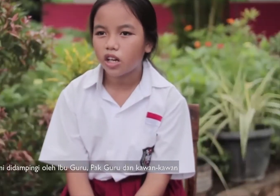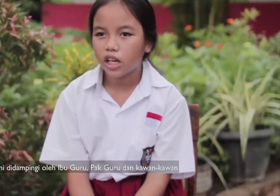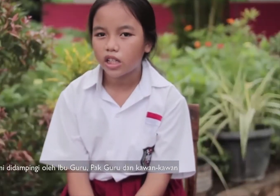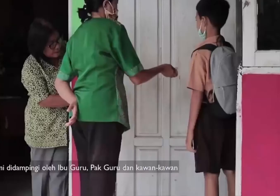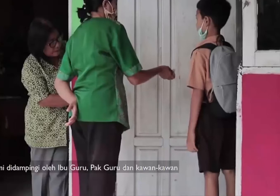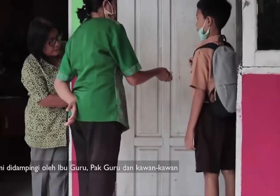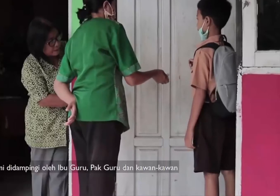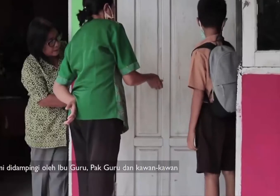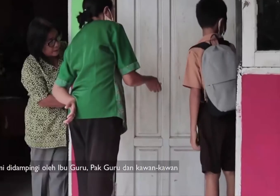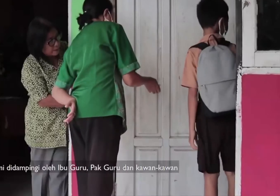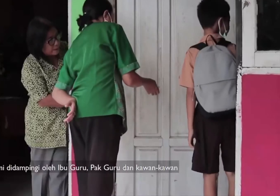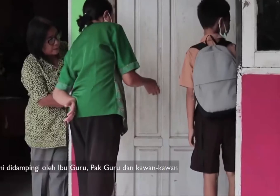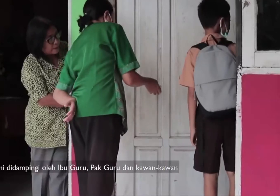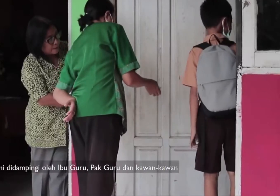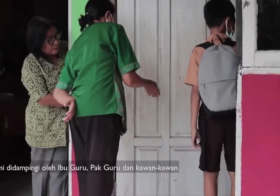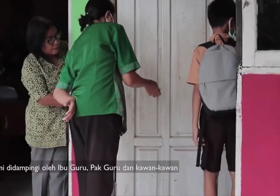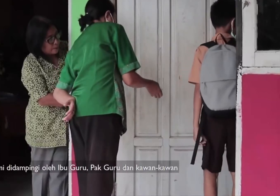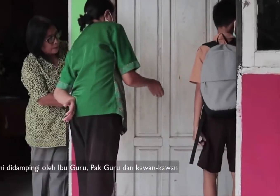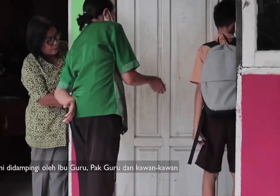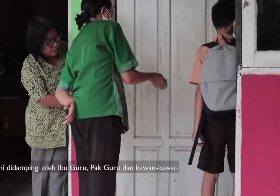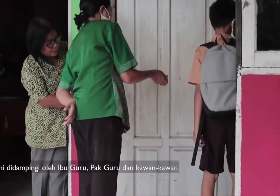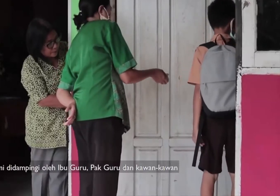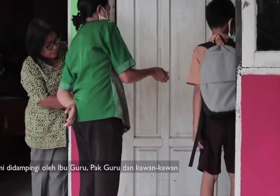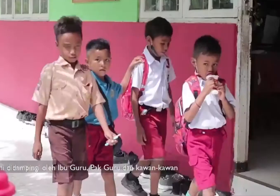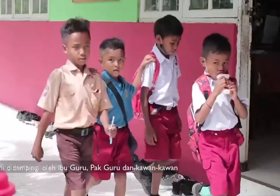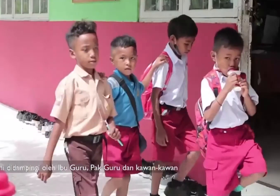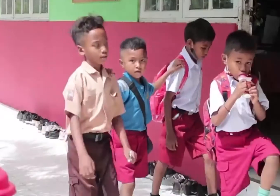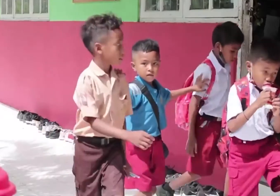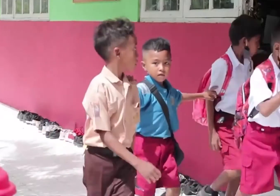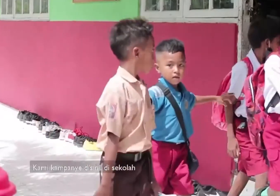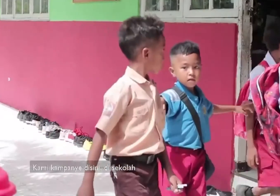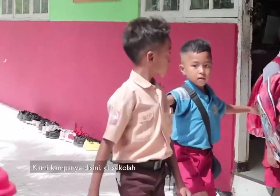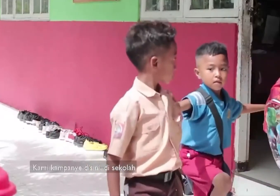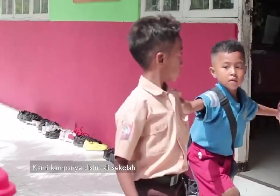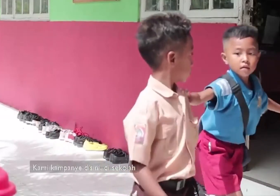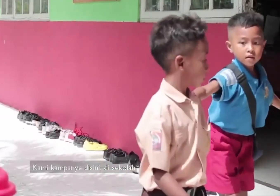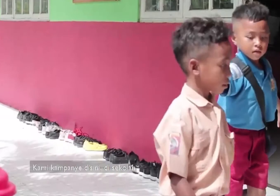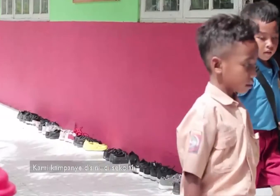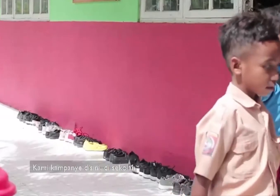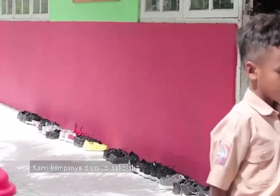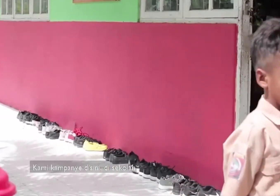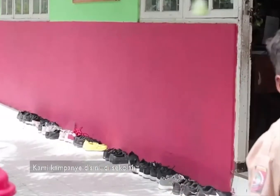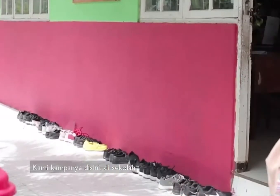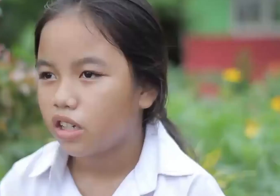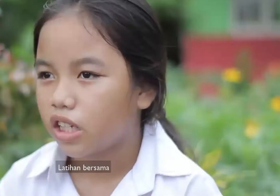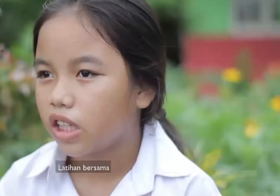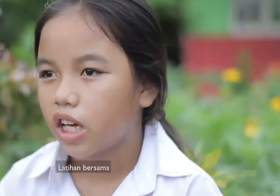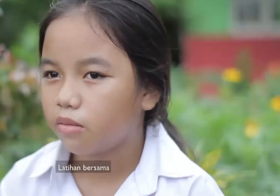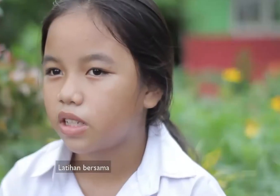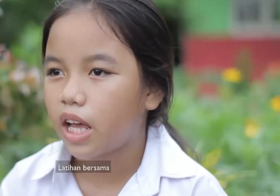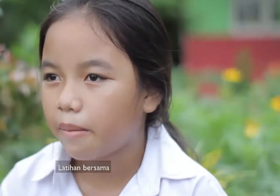kami didampingi oleh ibu guru, pak guru, dan kawan-kawan. Kami kampanye di sini di